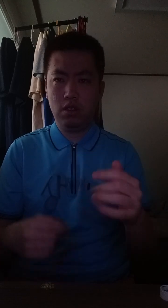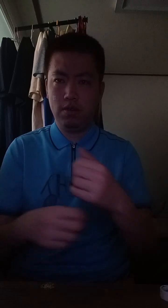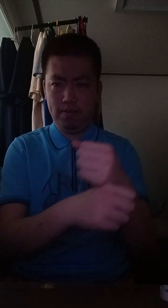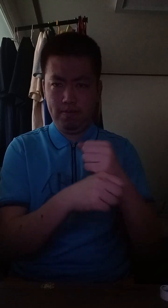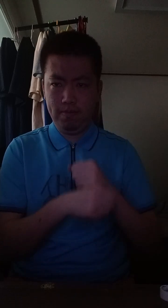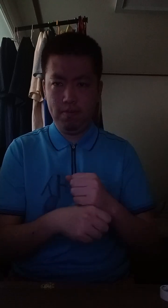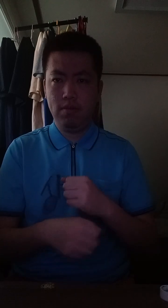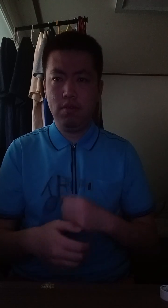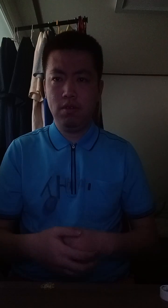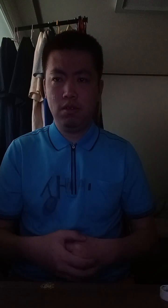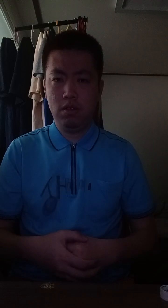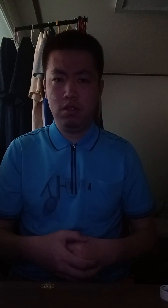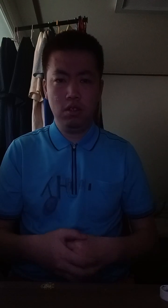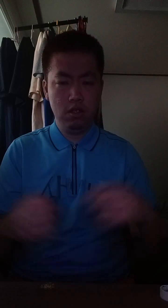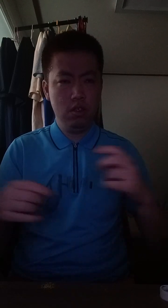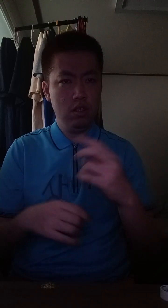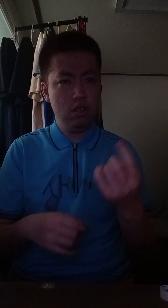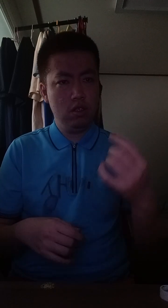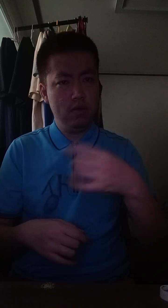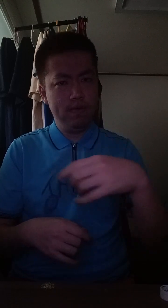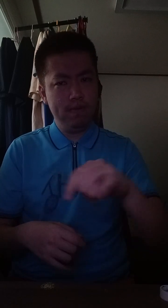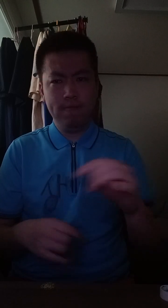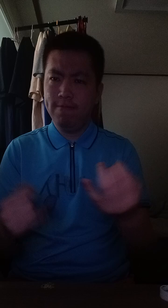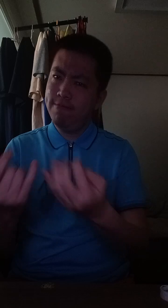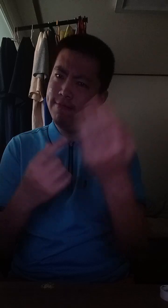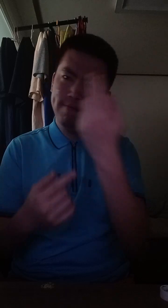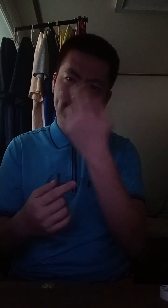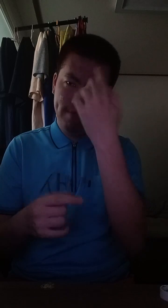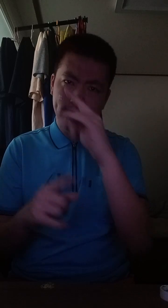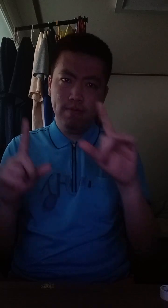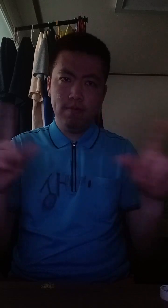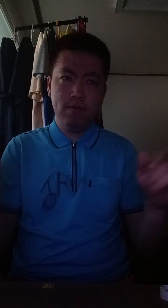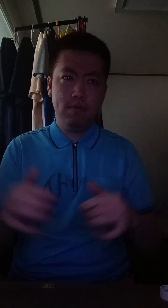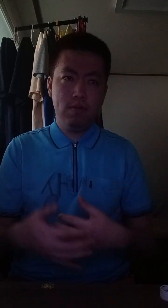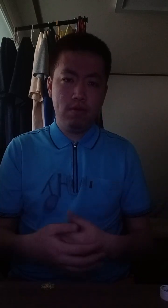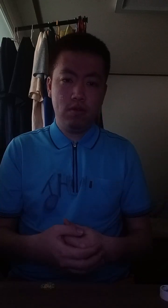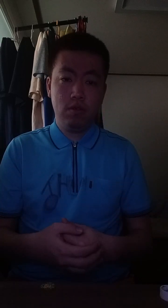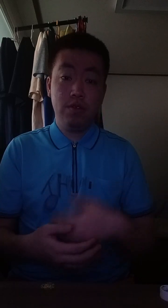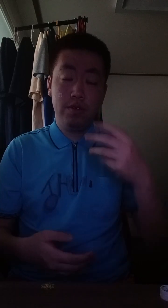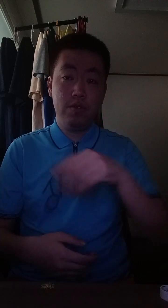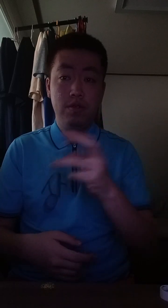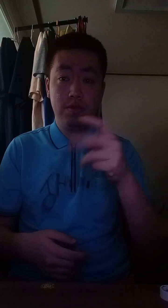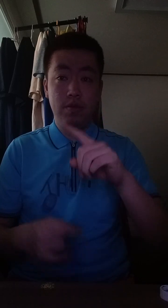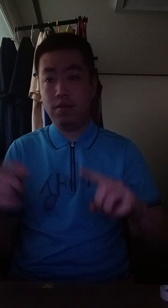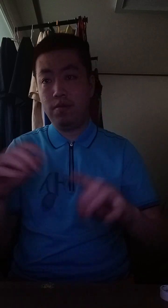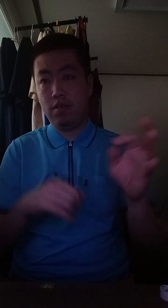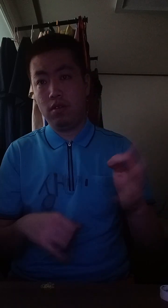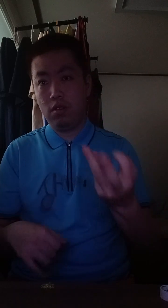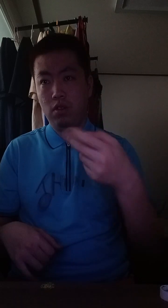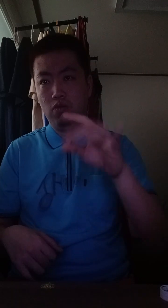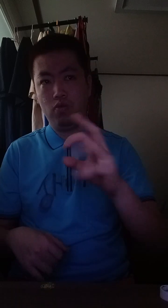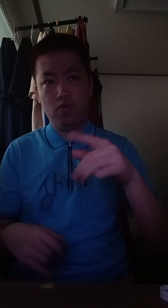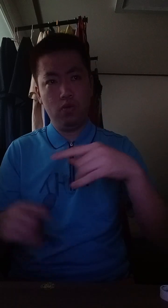체포됐습니다. 경찰은 범행 동기를 조사 중입니다. 어제 오후 1시 반쯤에 산을 타던 50대